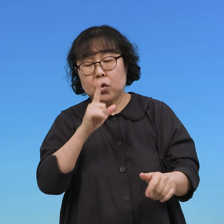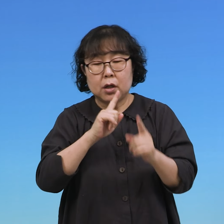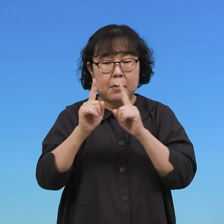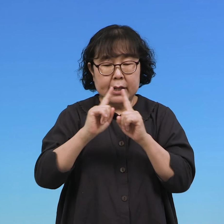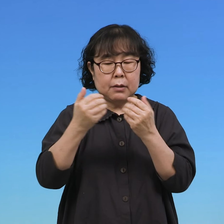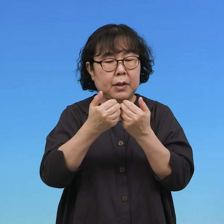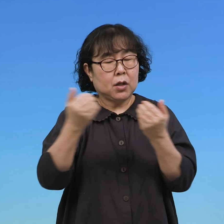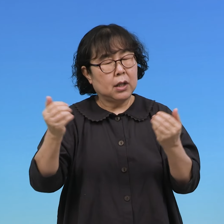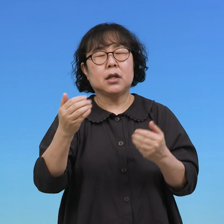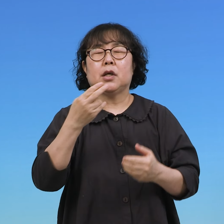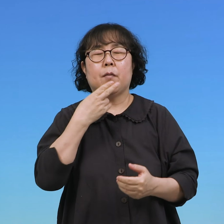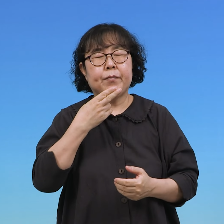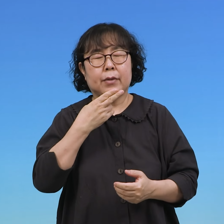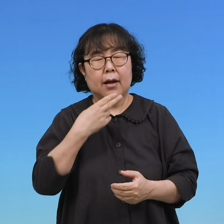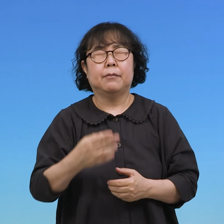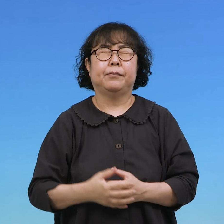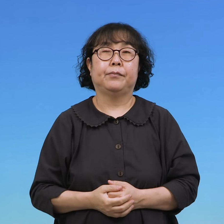아니하리라.